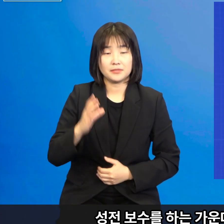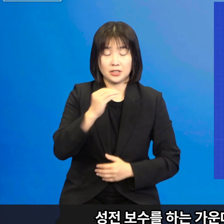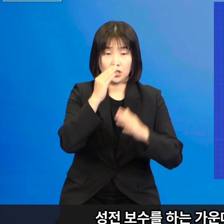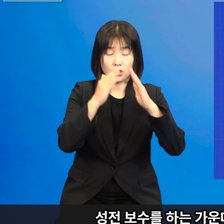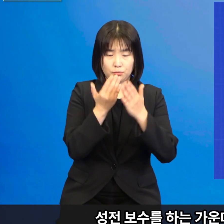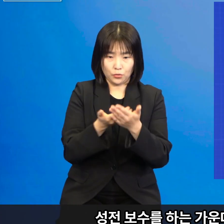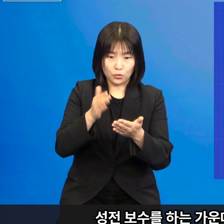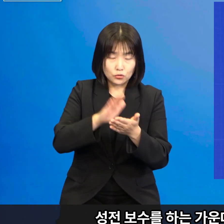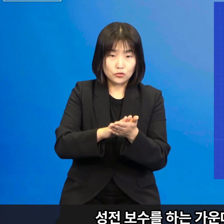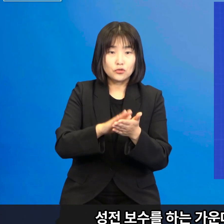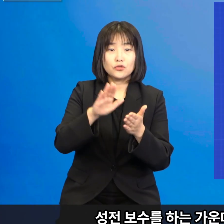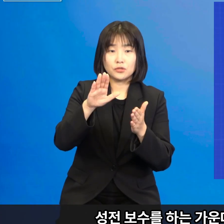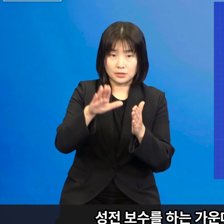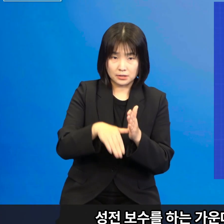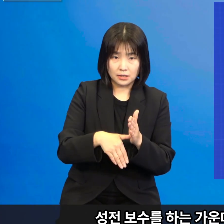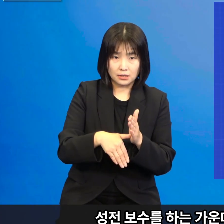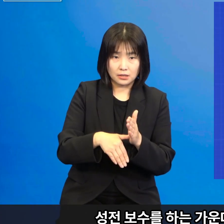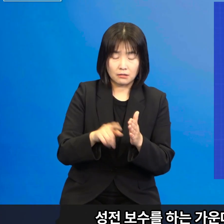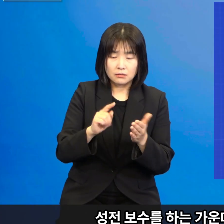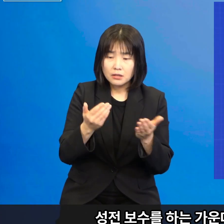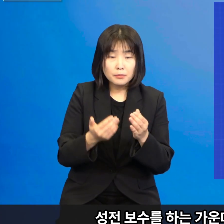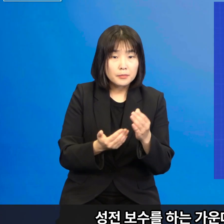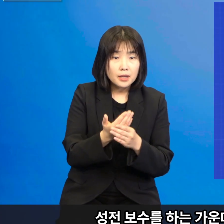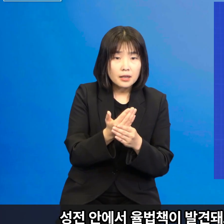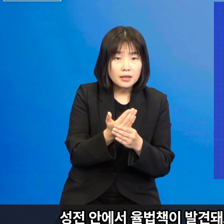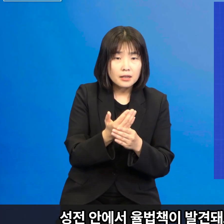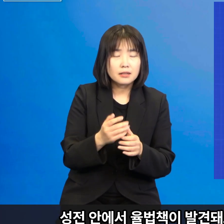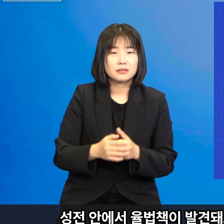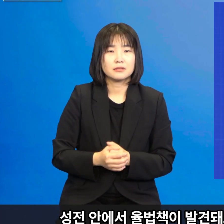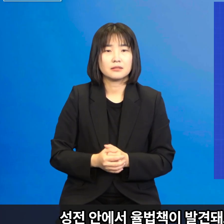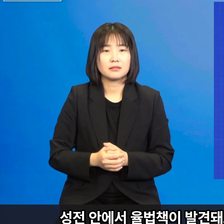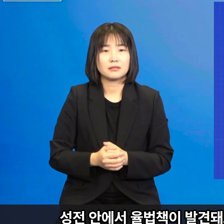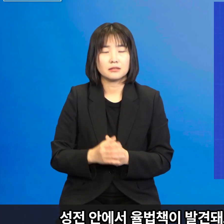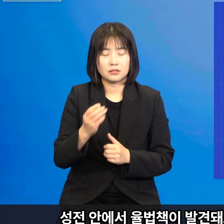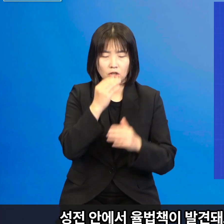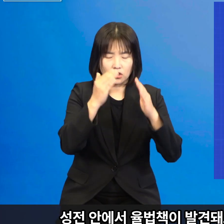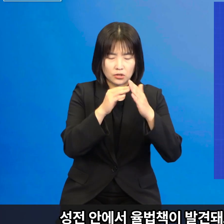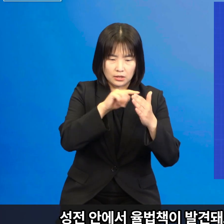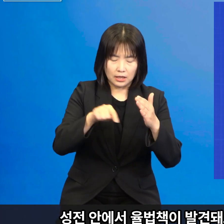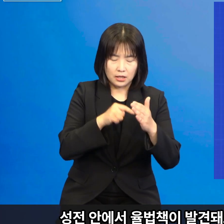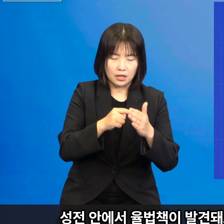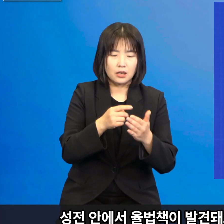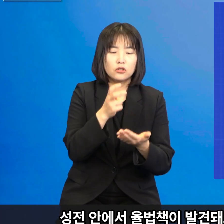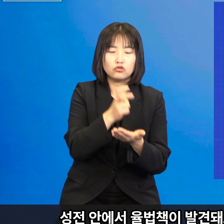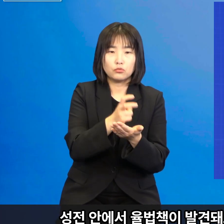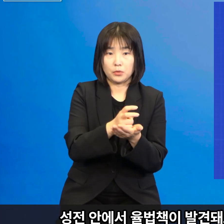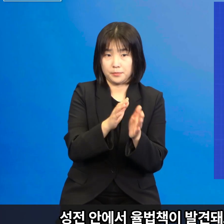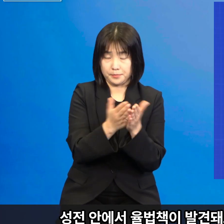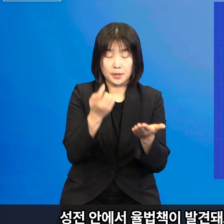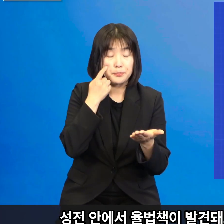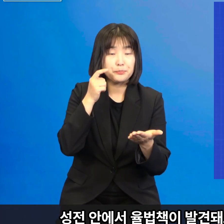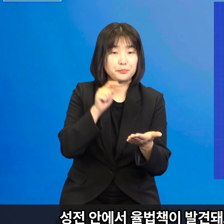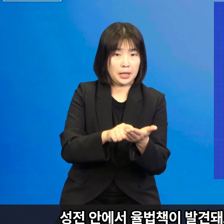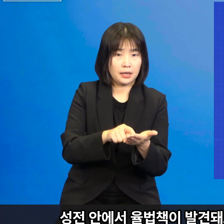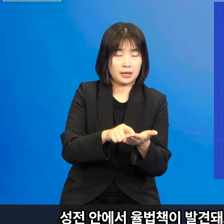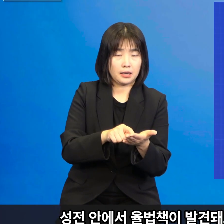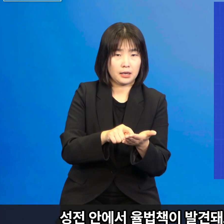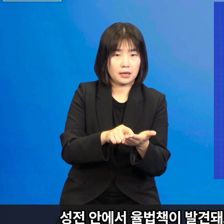하는 가운데 어떤 일이 벌어지냐면 성전 안에서 율법책이 발견돼요. 아마 신명기서였을